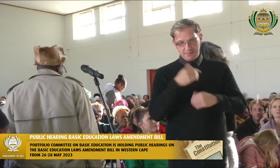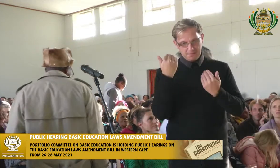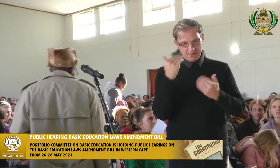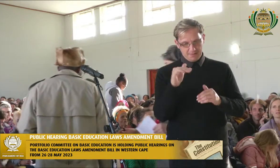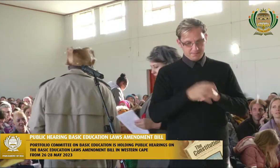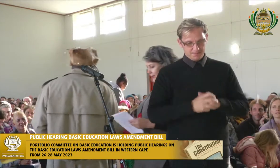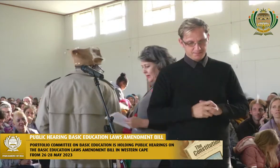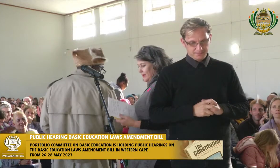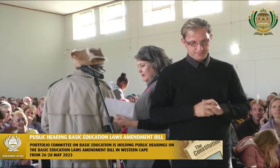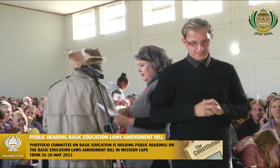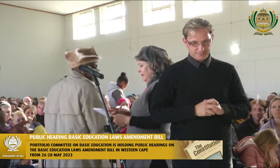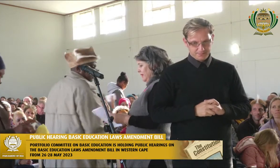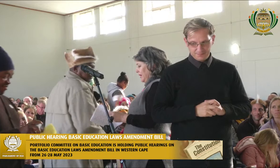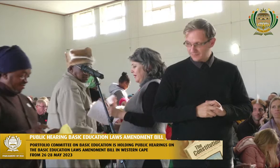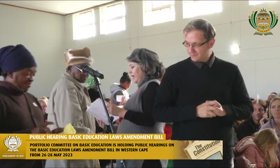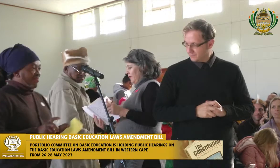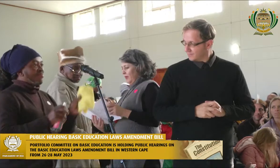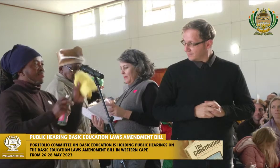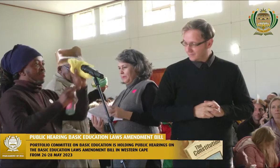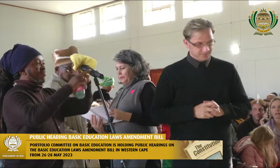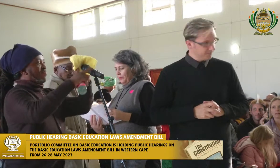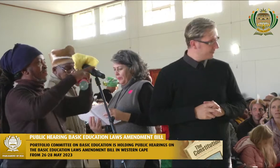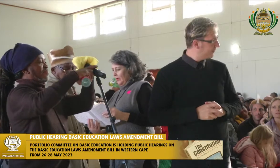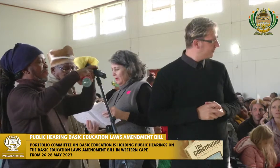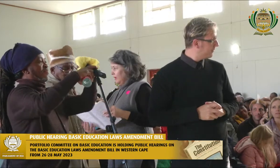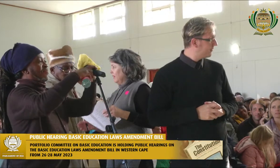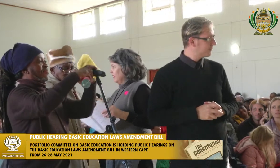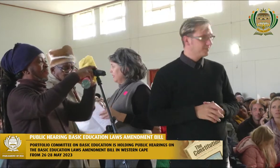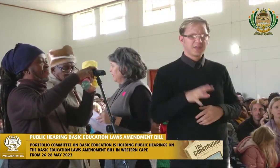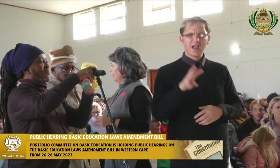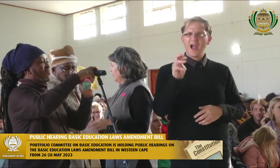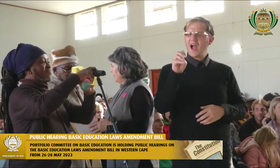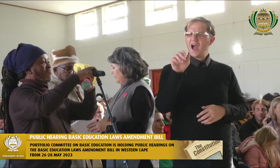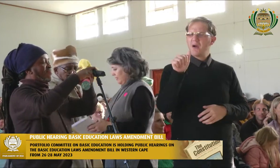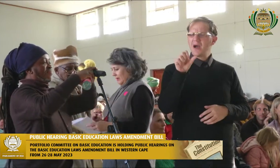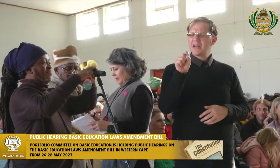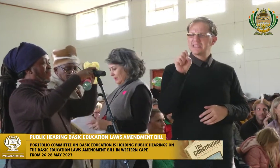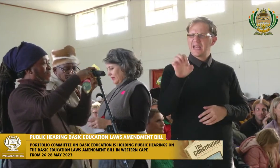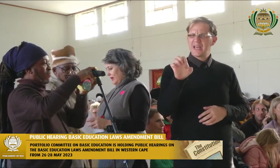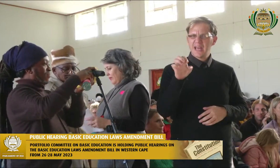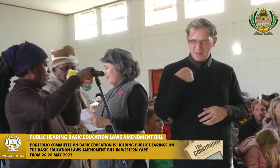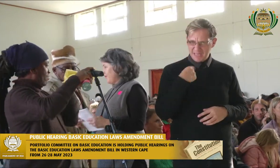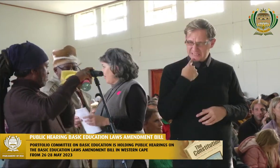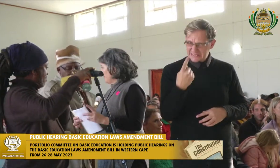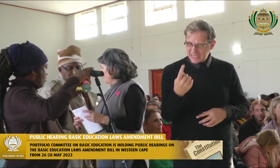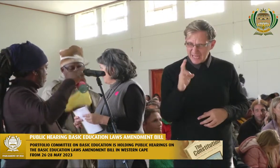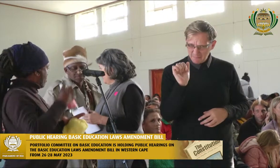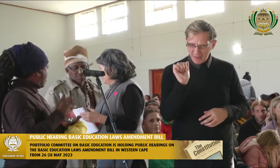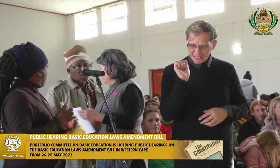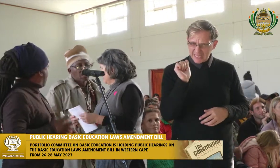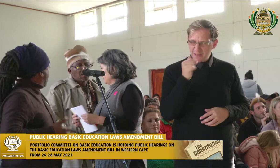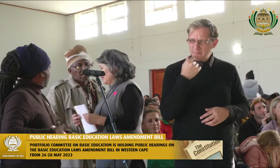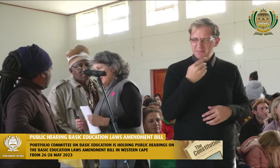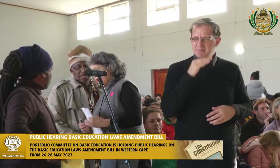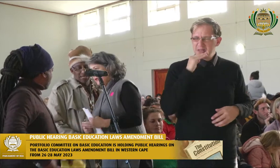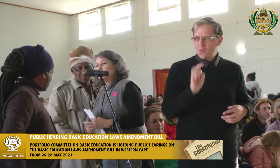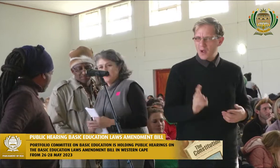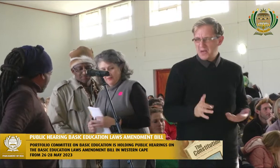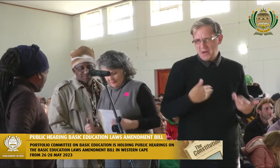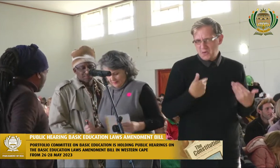I'm so sorry. Amase. I don't know what it means, but amase. I like it.